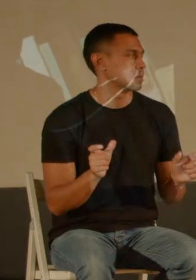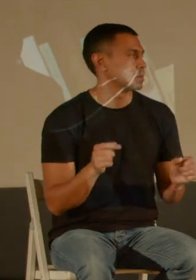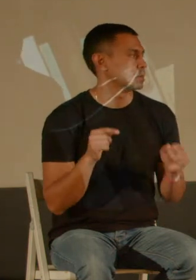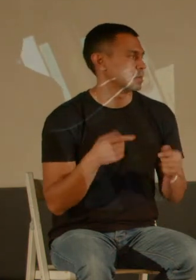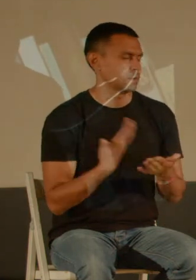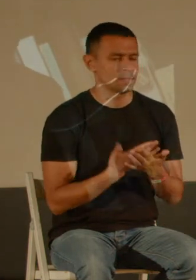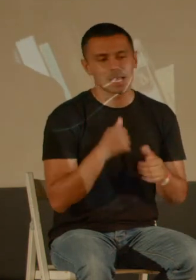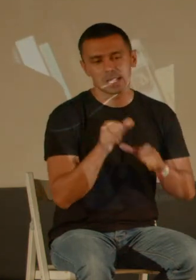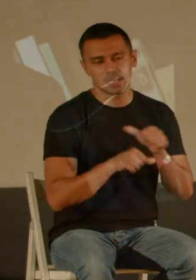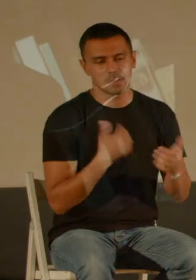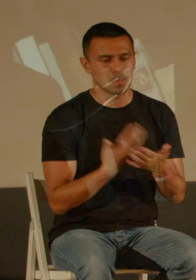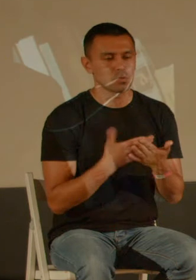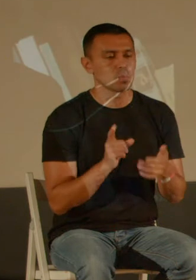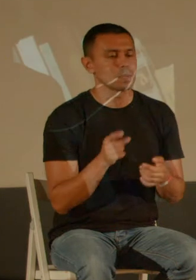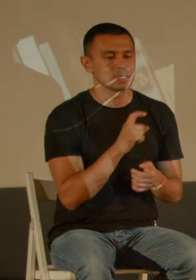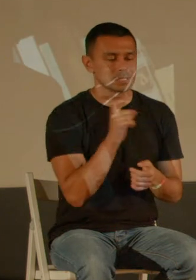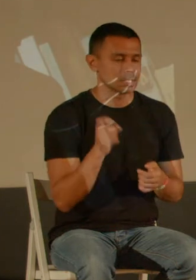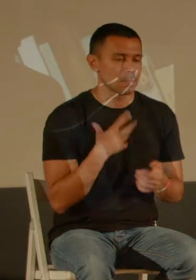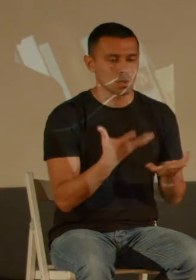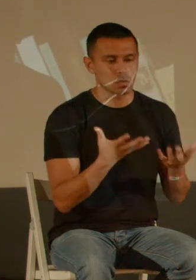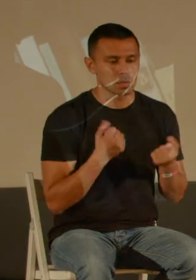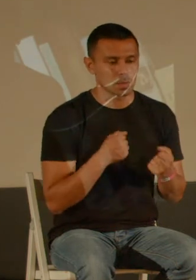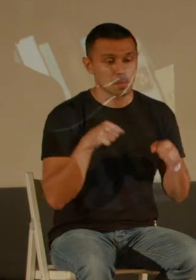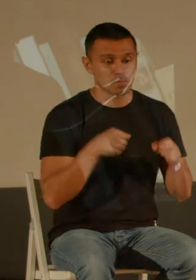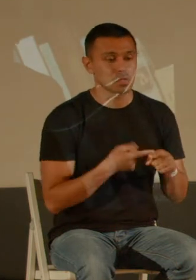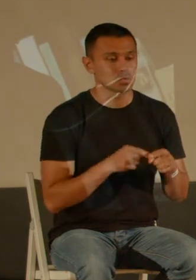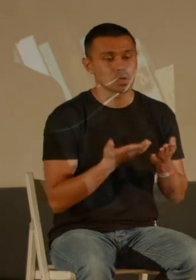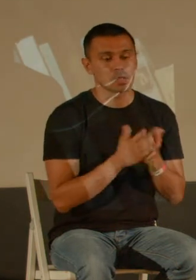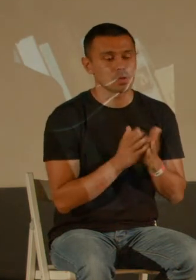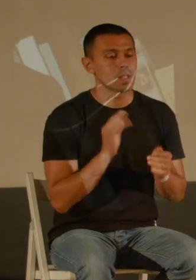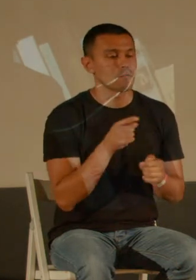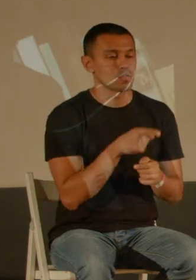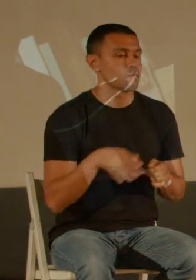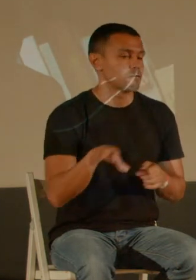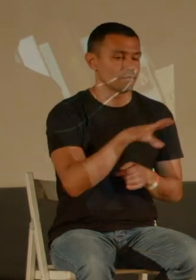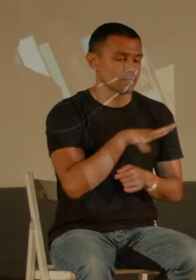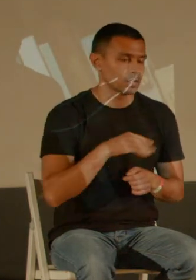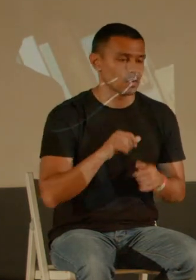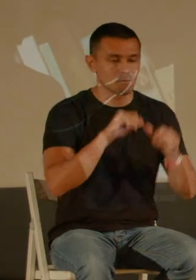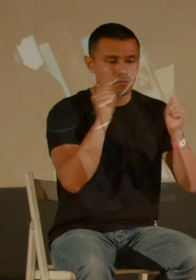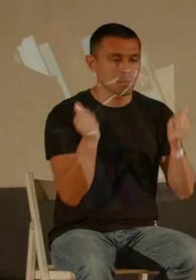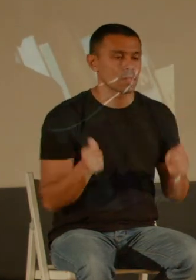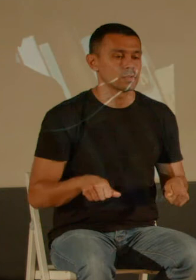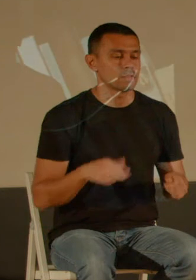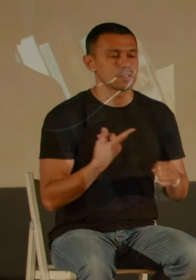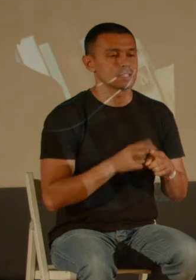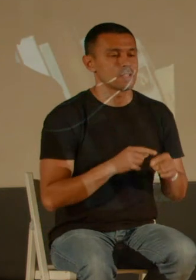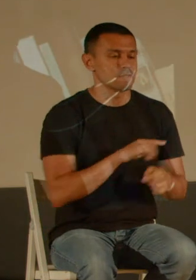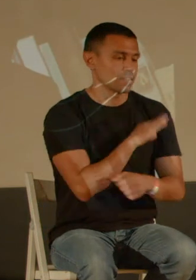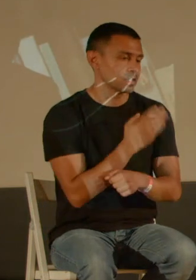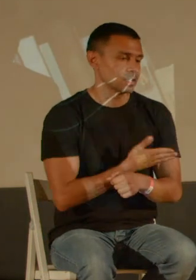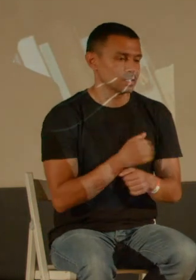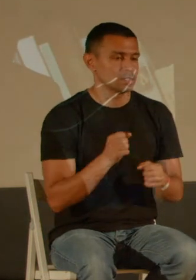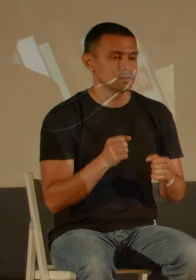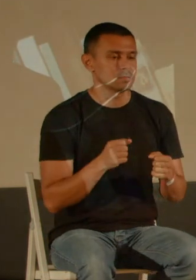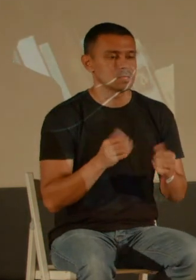тут десь рік приблизно на те, щоб як ми отримали права на цю книжку, як воно все оформилося в цей фізичний